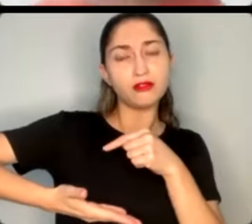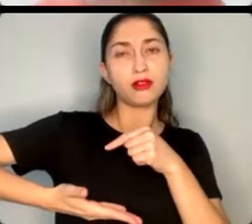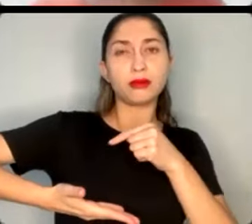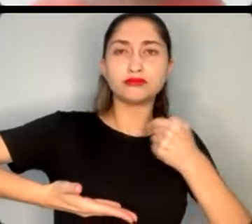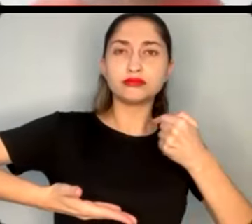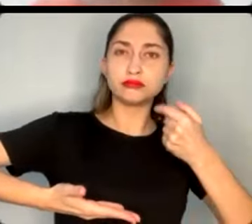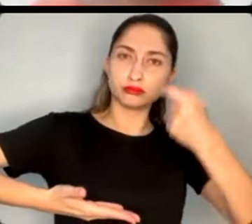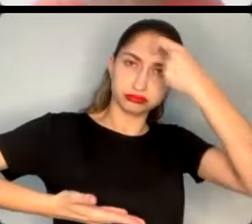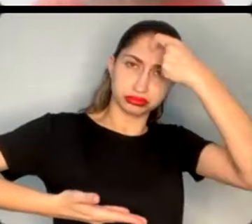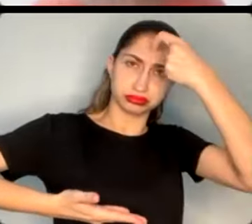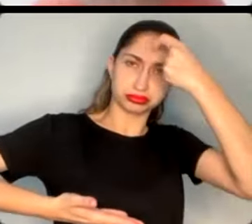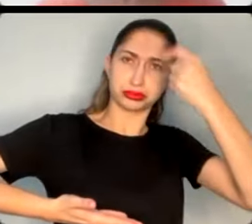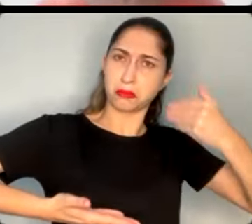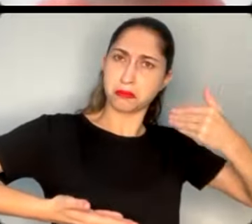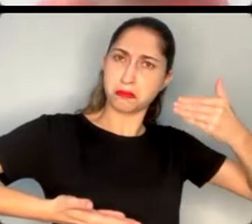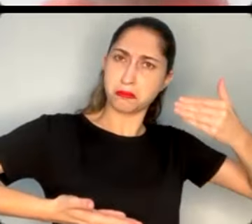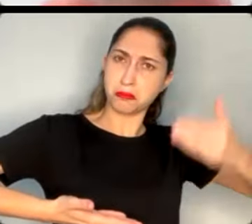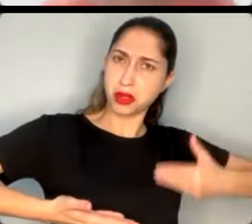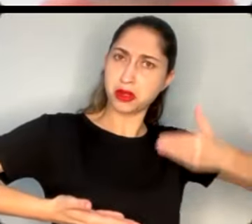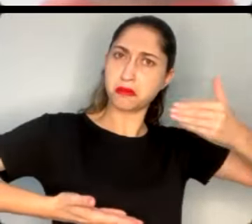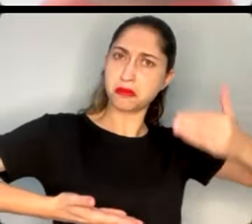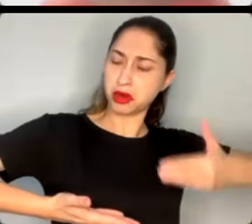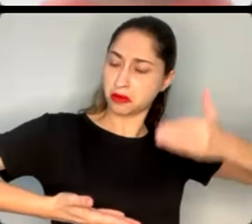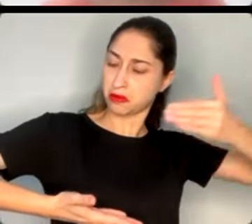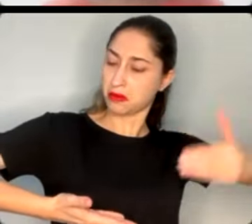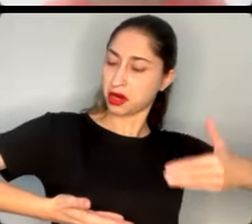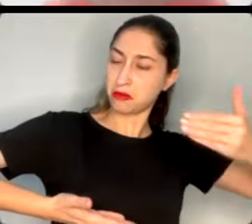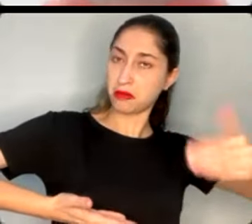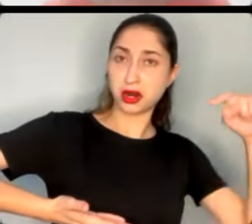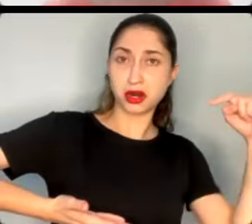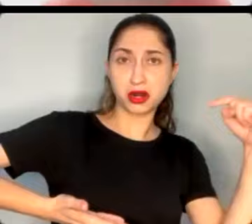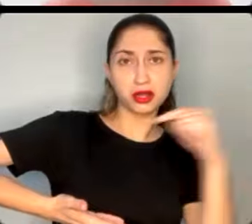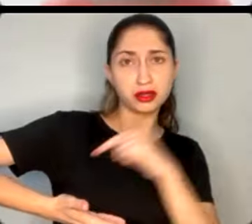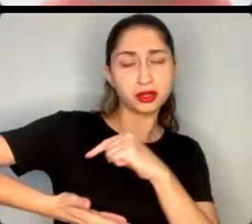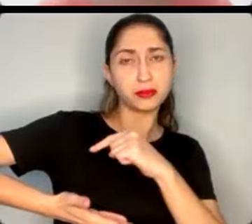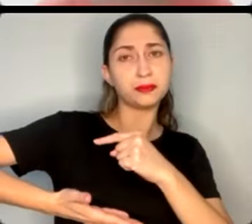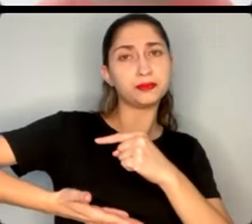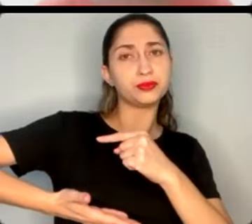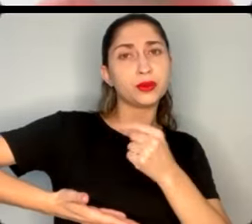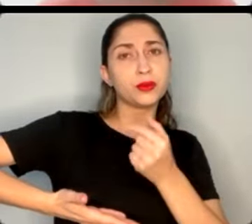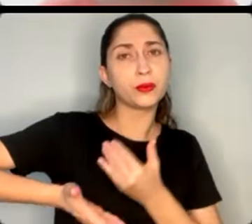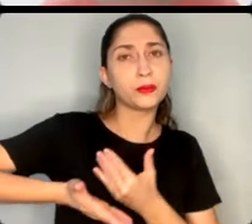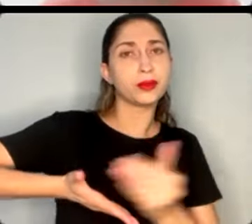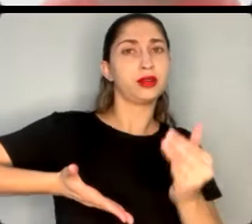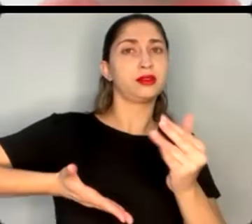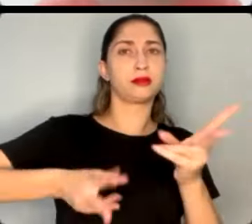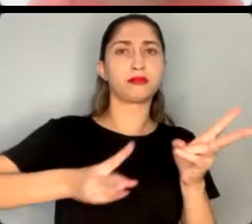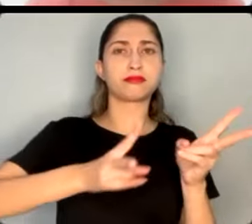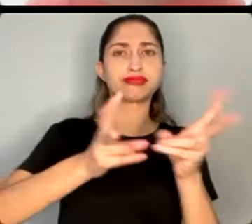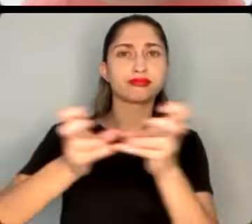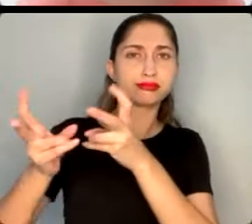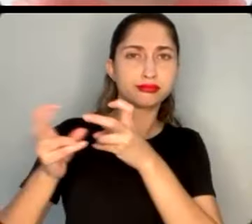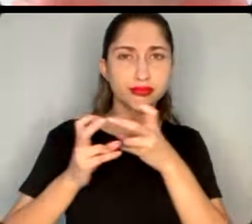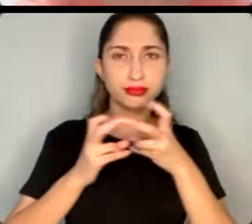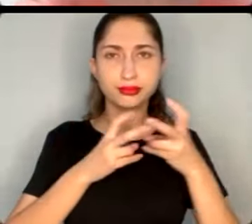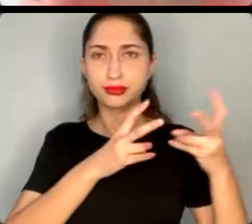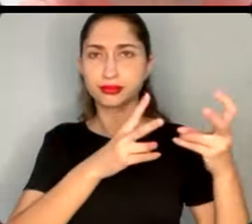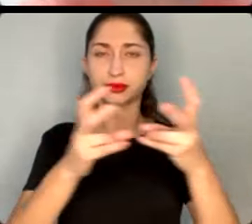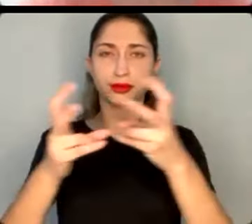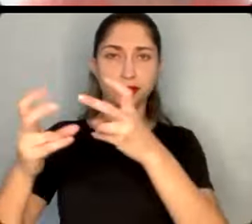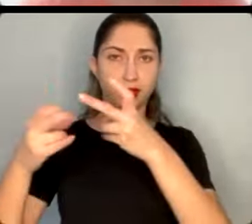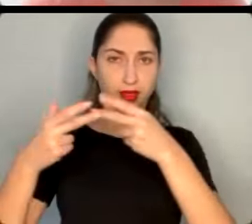amadurecendo e trazendo novas, abraçando, né, o que o mundo apresenta a ele. Então, eu